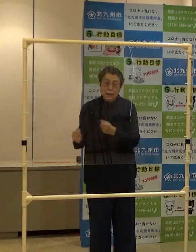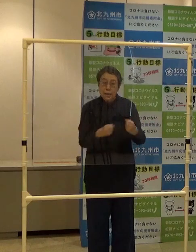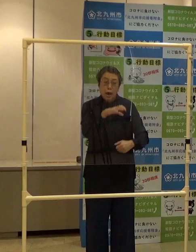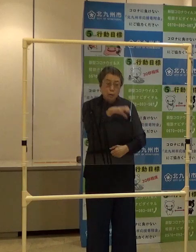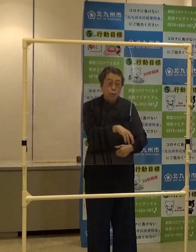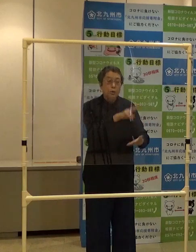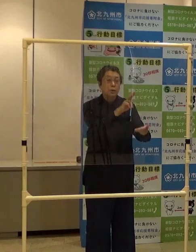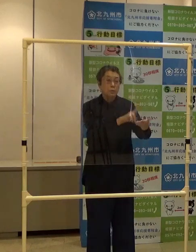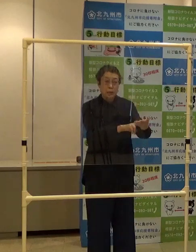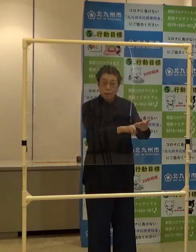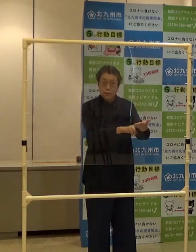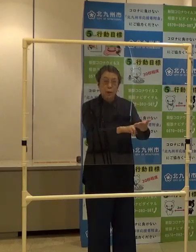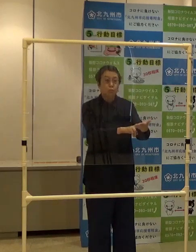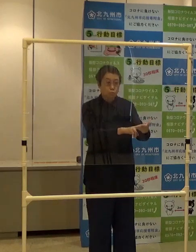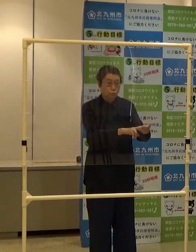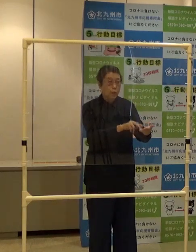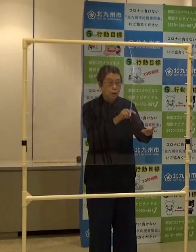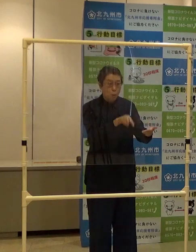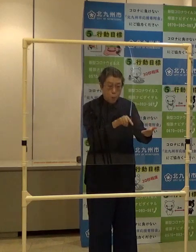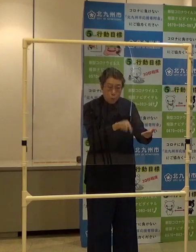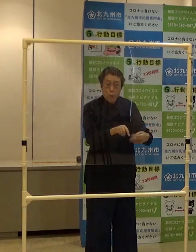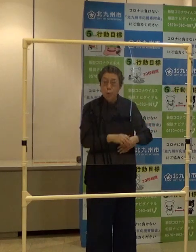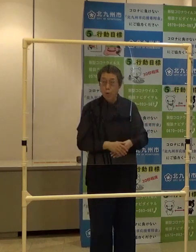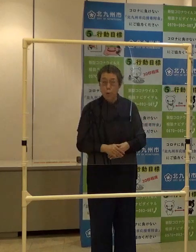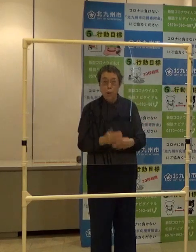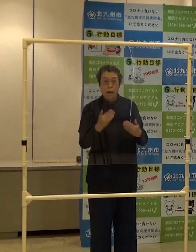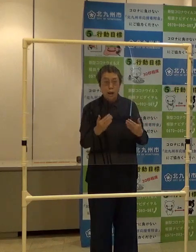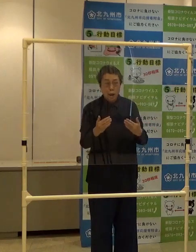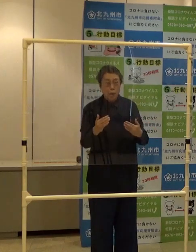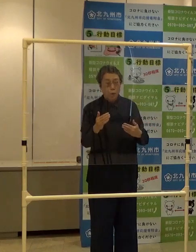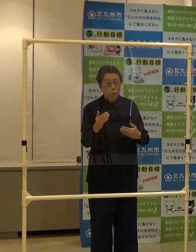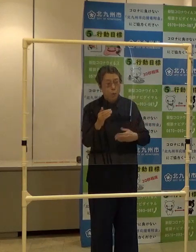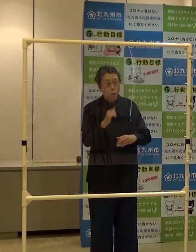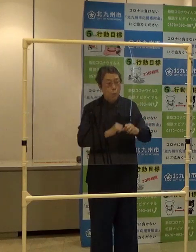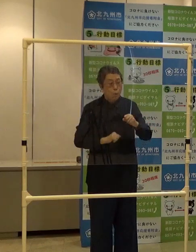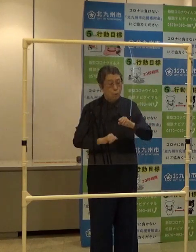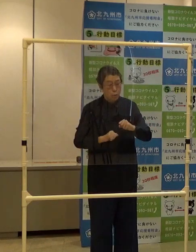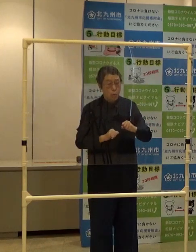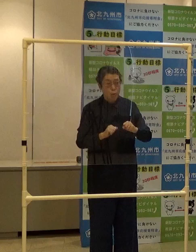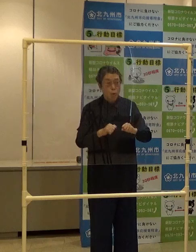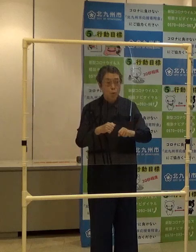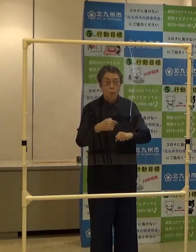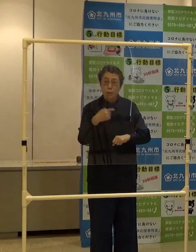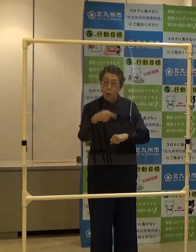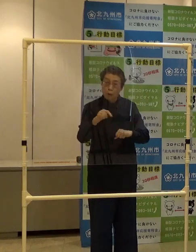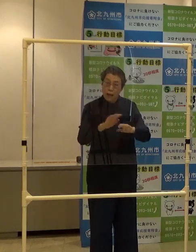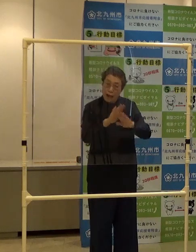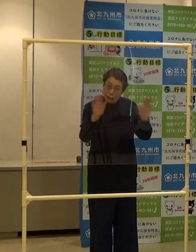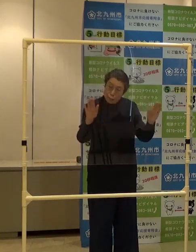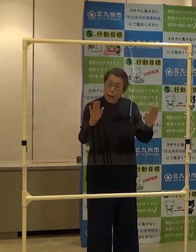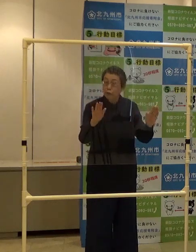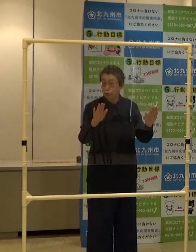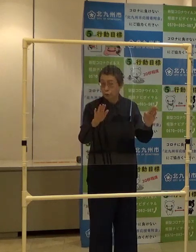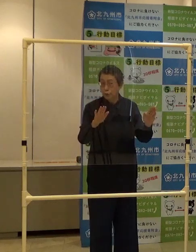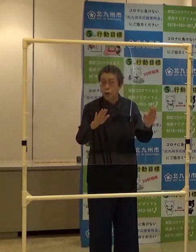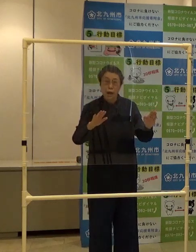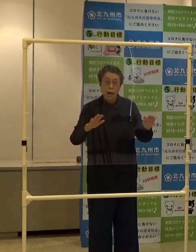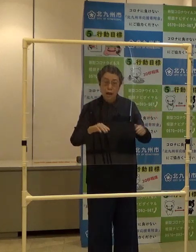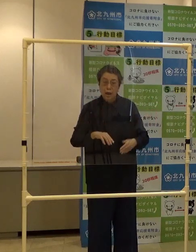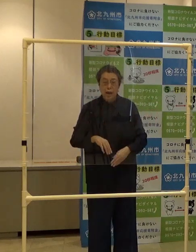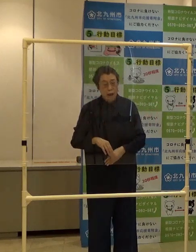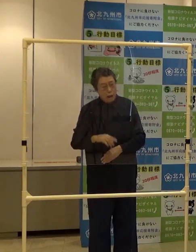で、教育学校活動を再開するにしては地域によっては大変厳しい状況